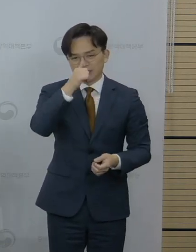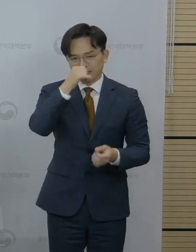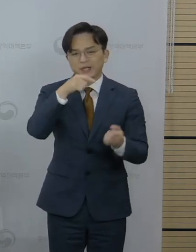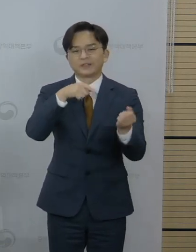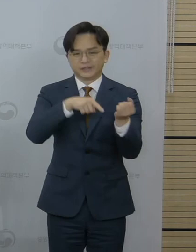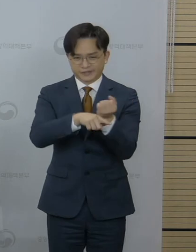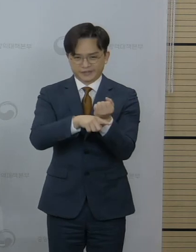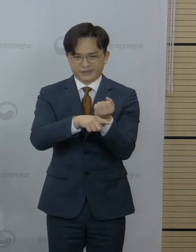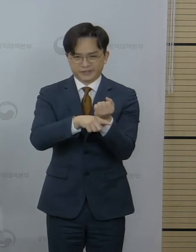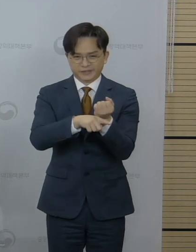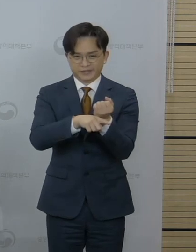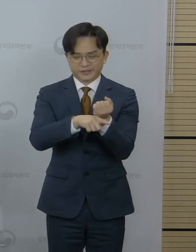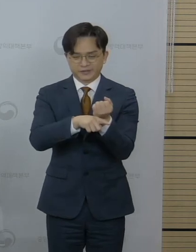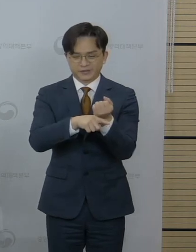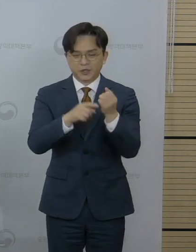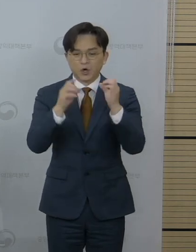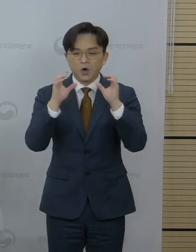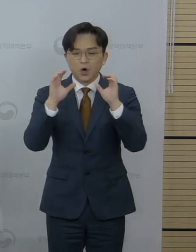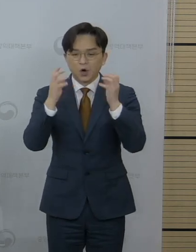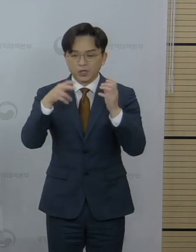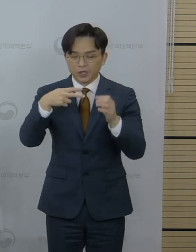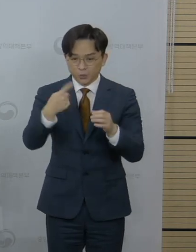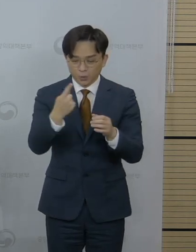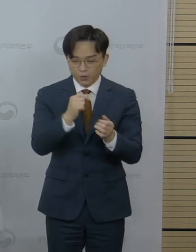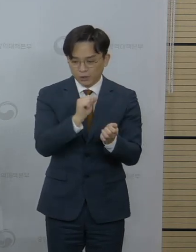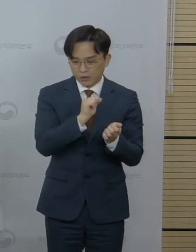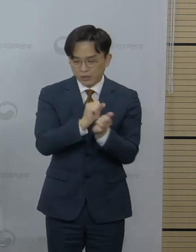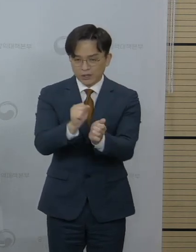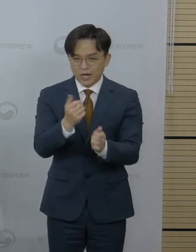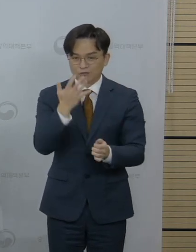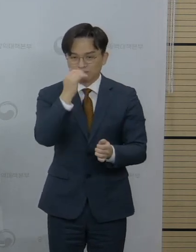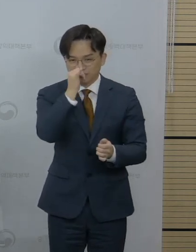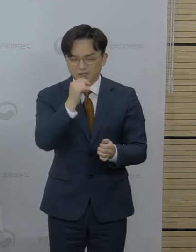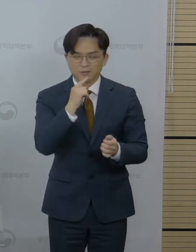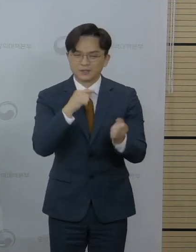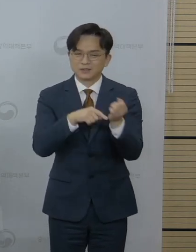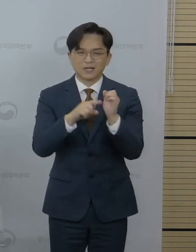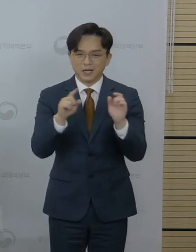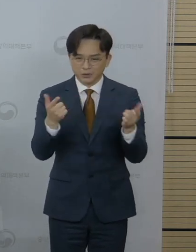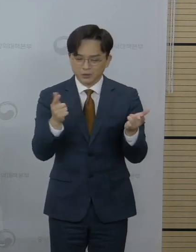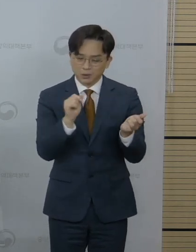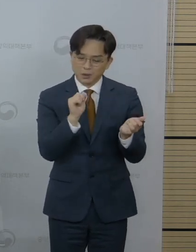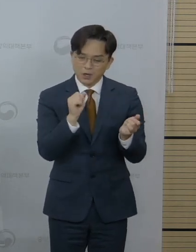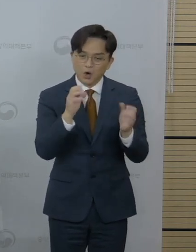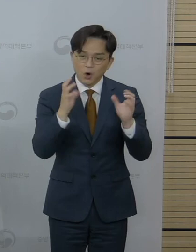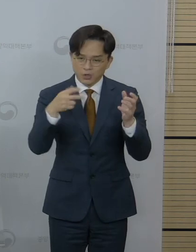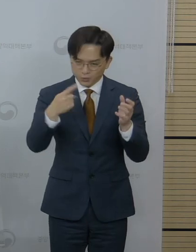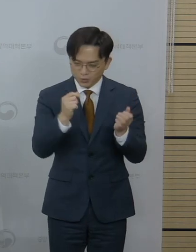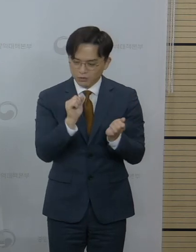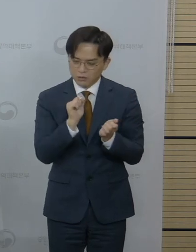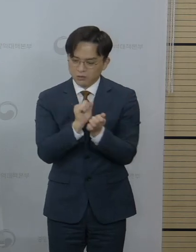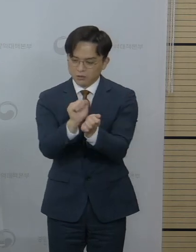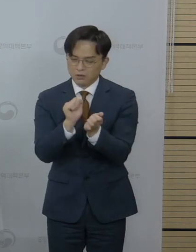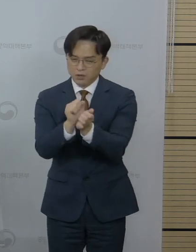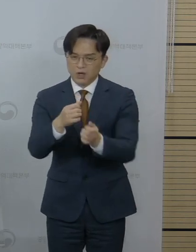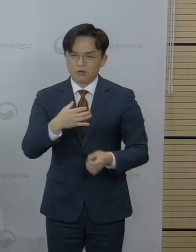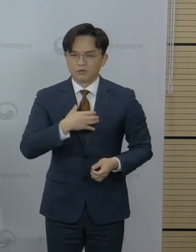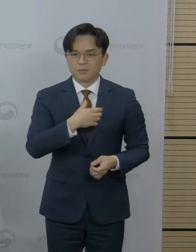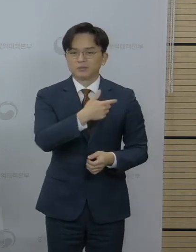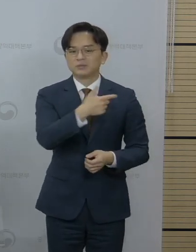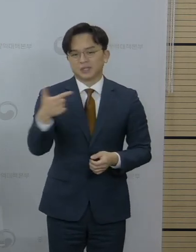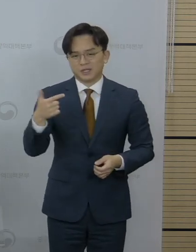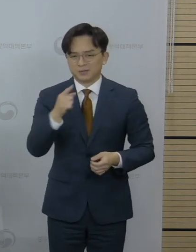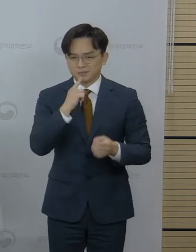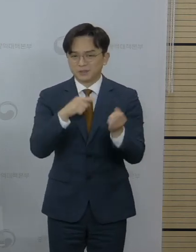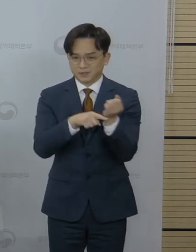있지 않겠느냐라는 그런 의미로 해석을 할수 있다고 생각을 합니다. 두 번째로